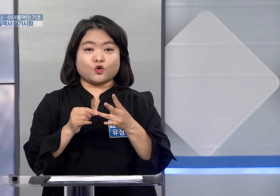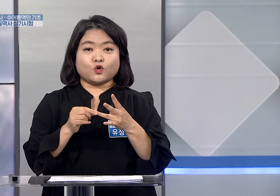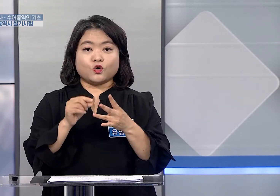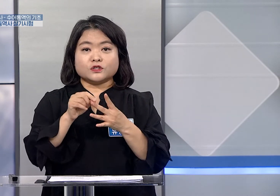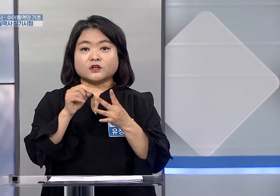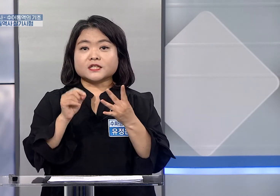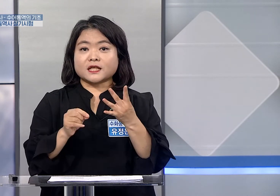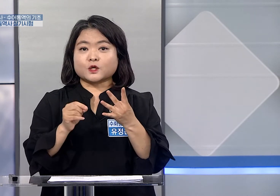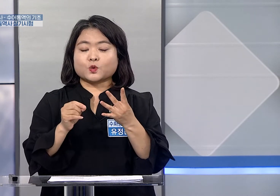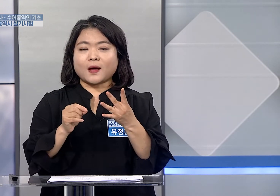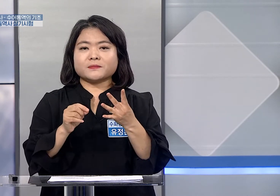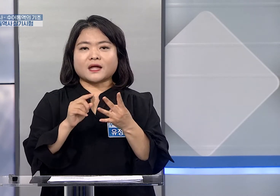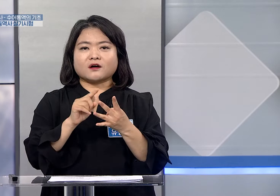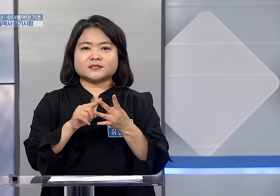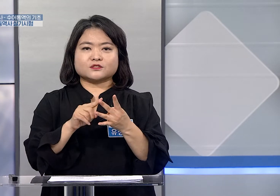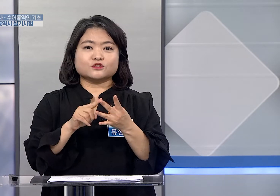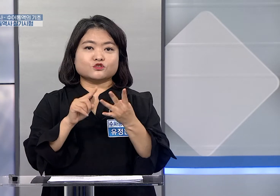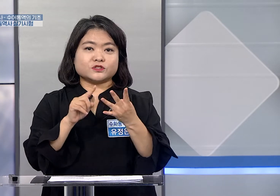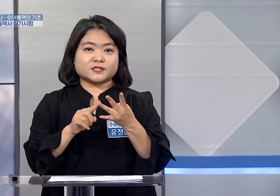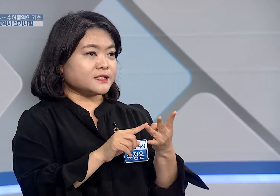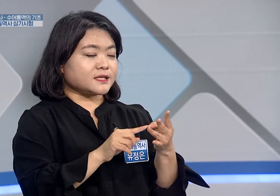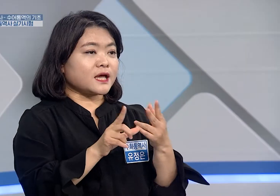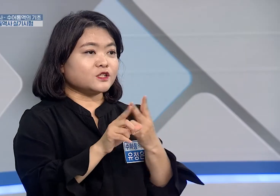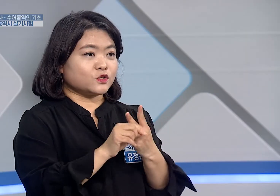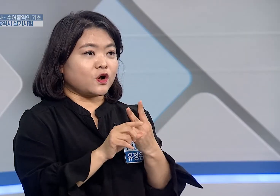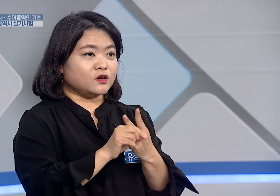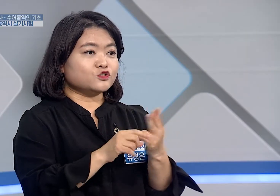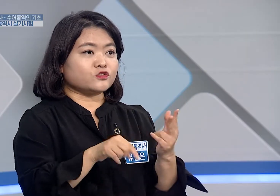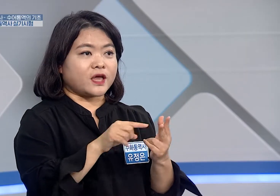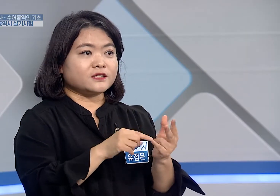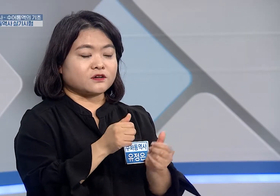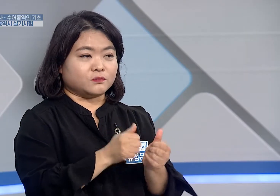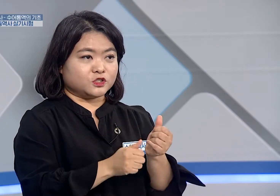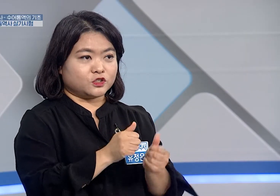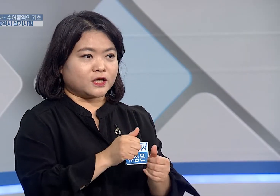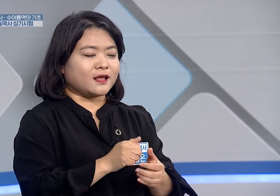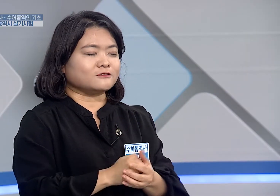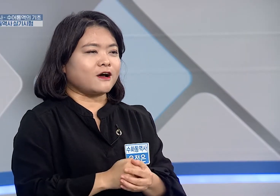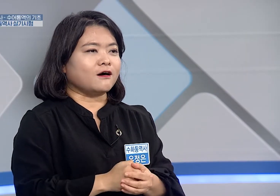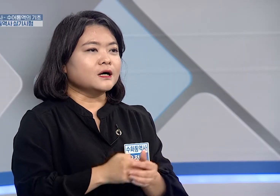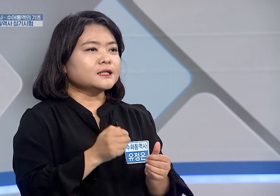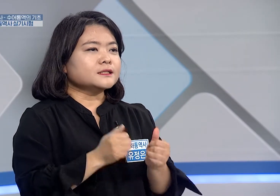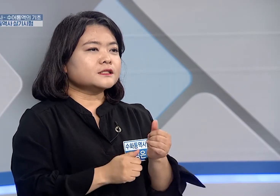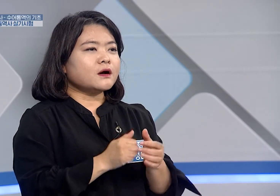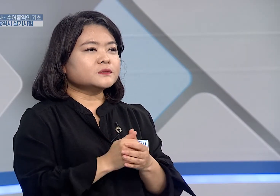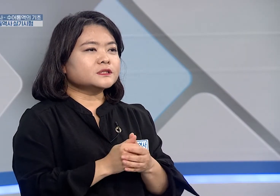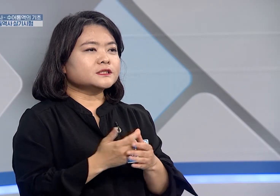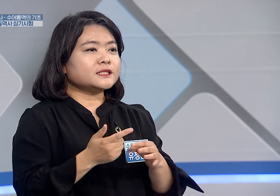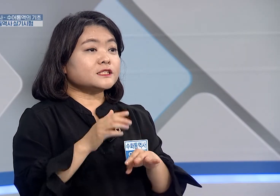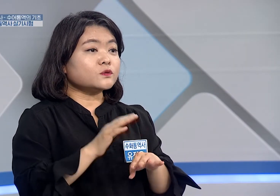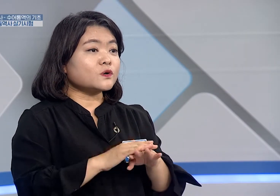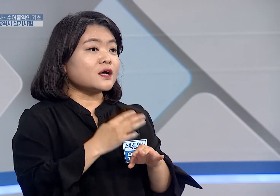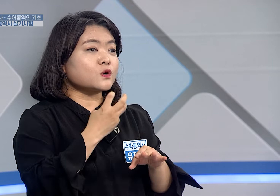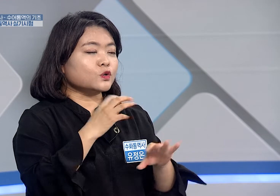주로 연기되기도 합니다. 어쨌든 둘째, 셋째 7월 중에 시험은 치르게 되고요. 시험은 대전과 서울